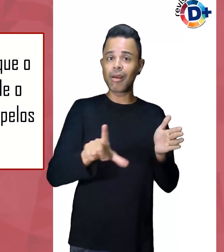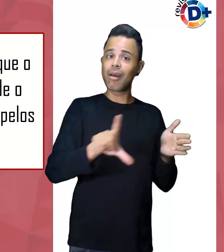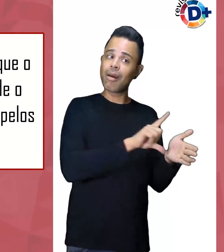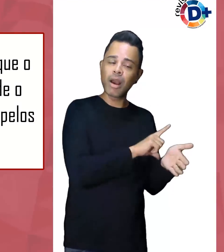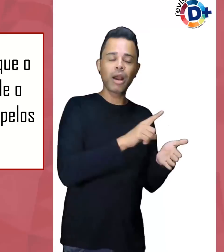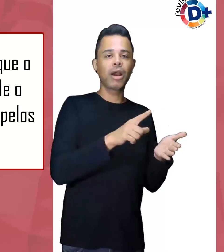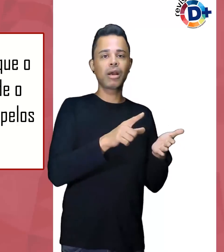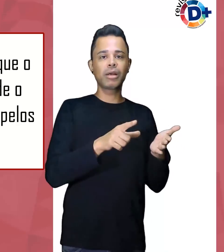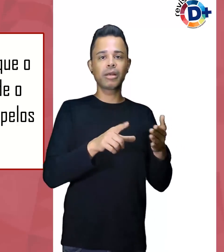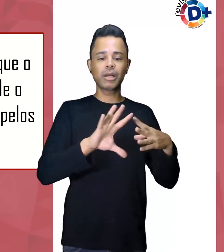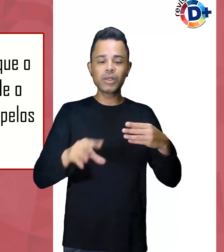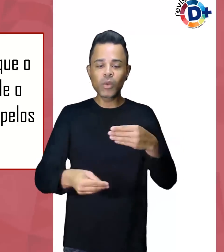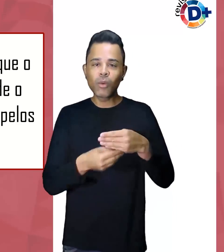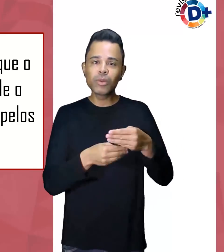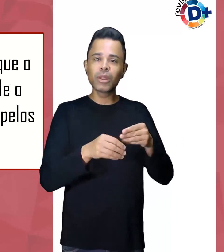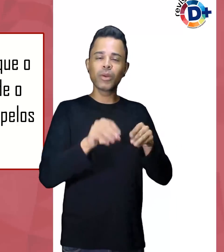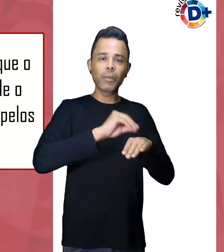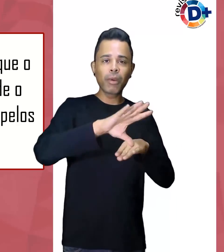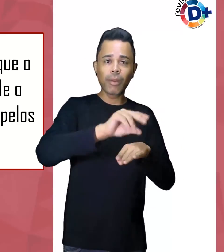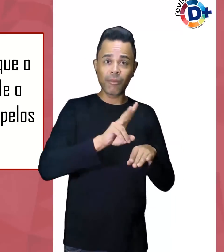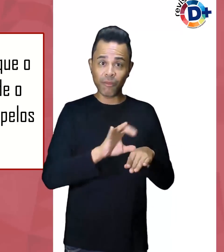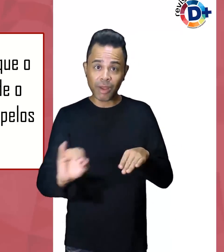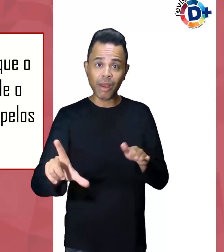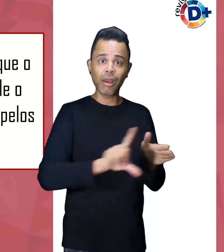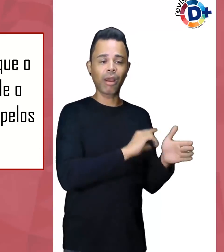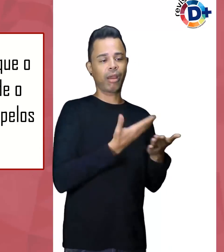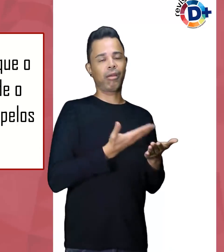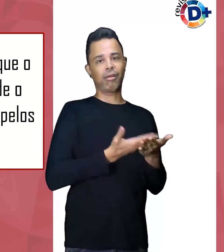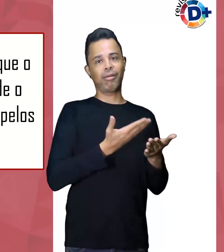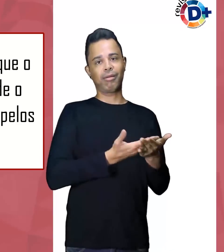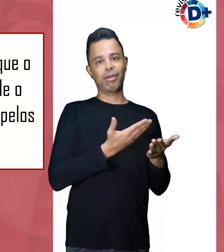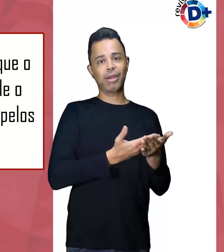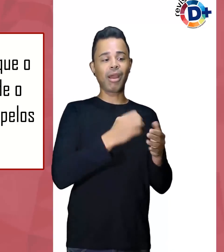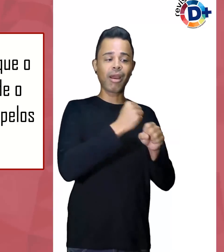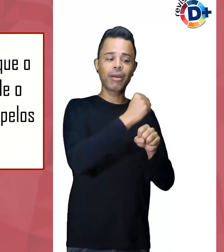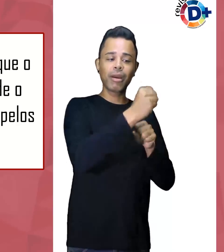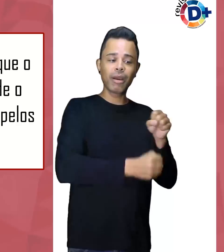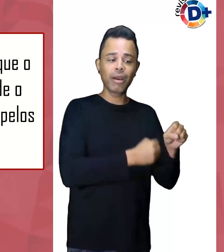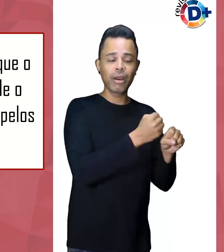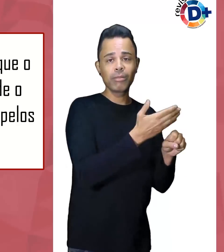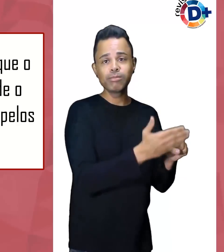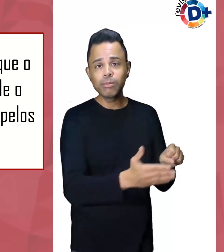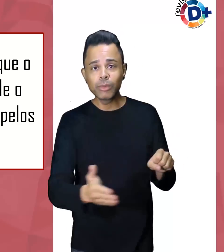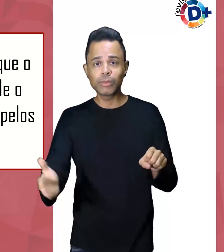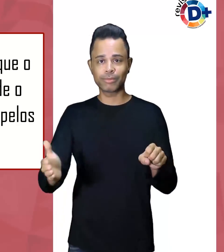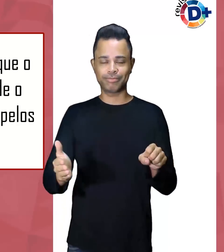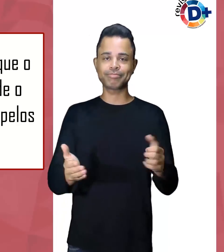ser trabalhado pelos professores nas aulas referentes a cada dia letivo. Para tanto,